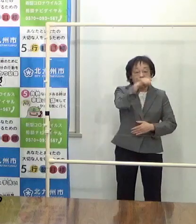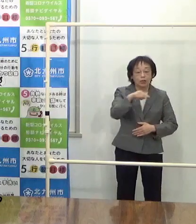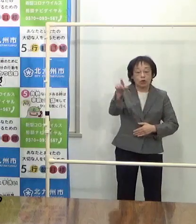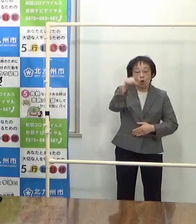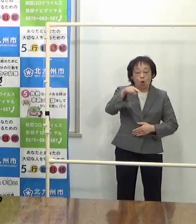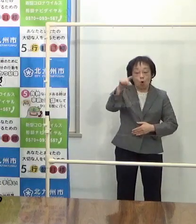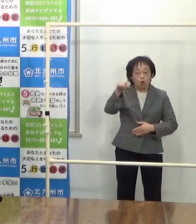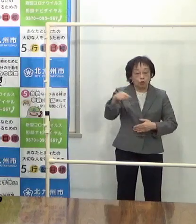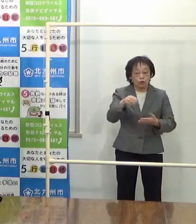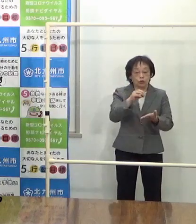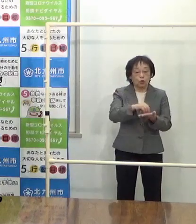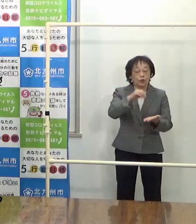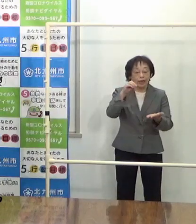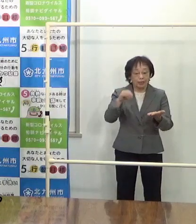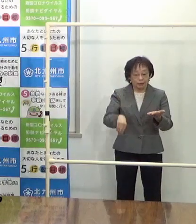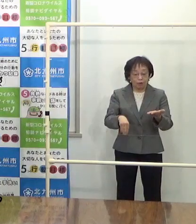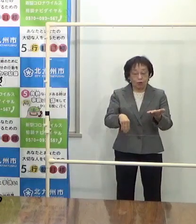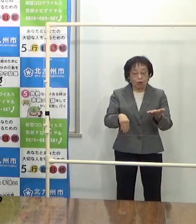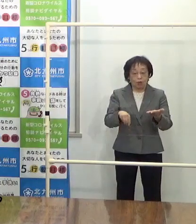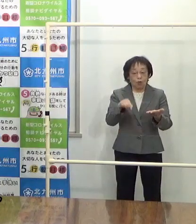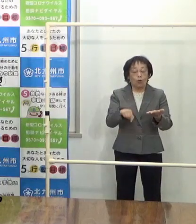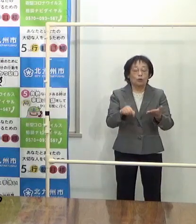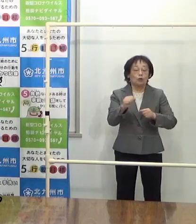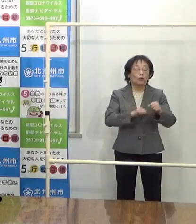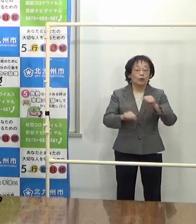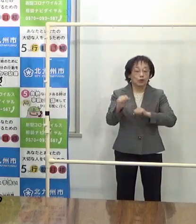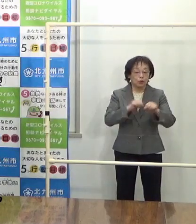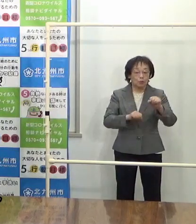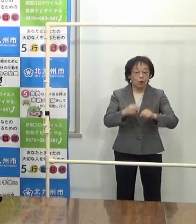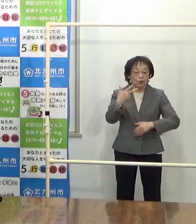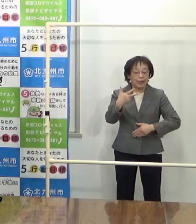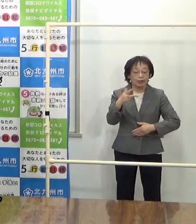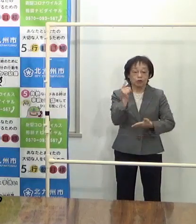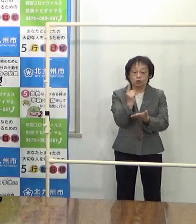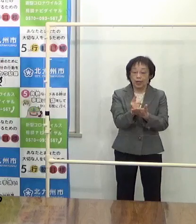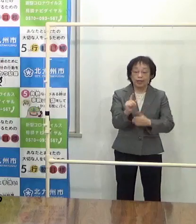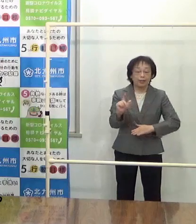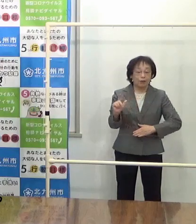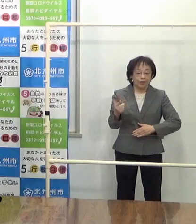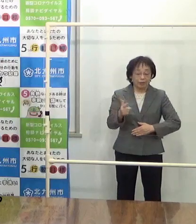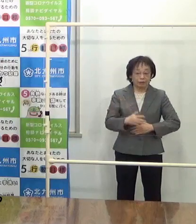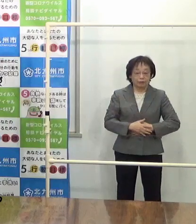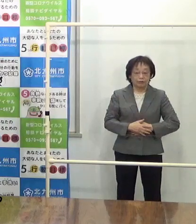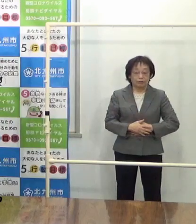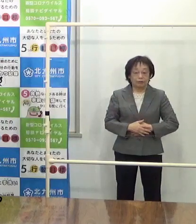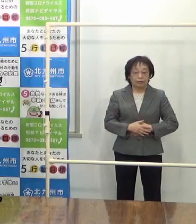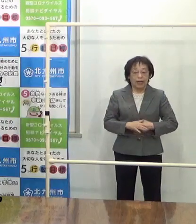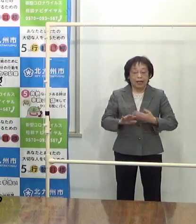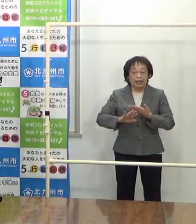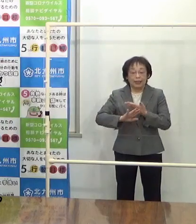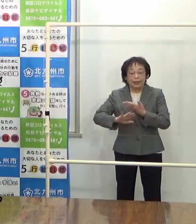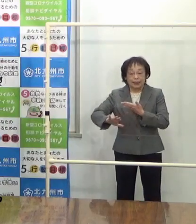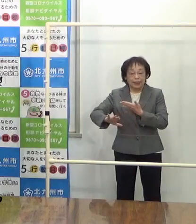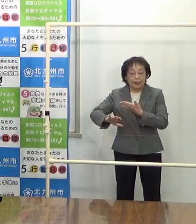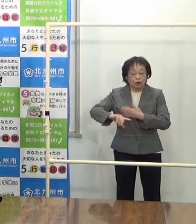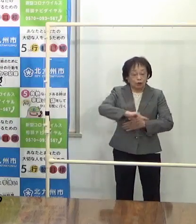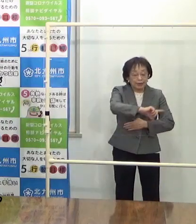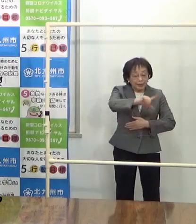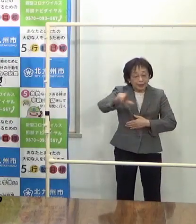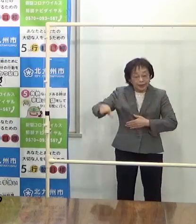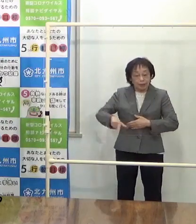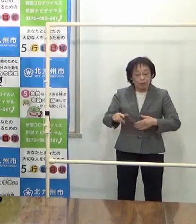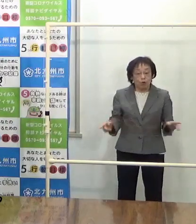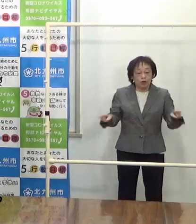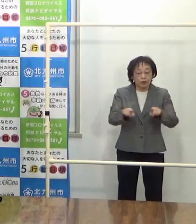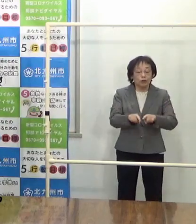。本市の脱炭素の取り組みを本市のみならず周辺の自治体にも呼びかけ、一緒にな